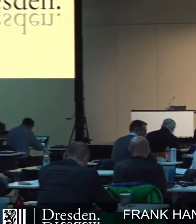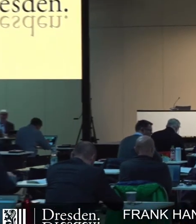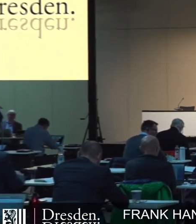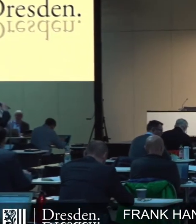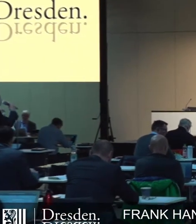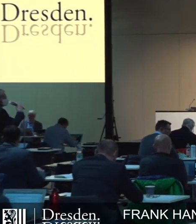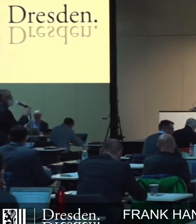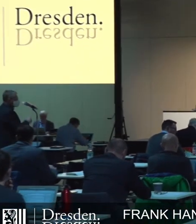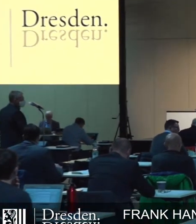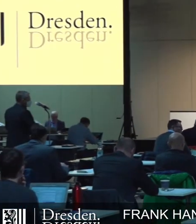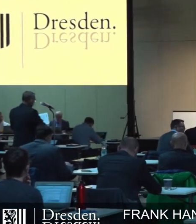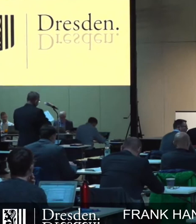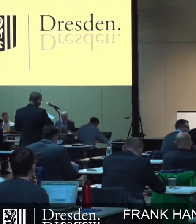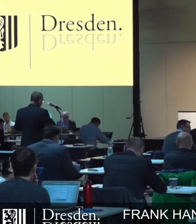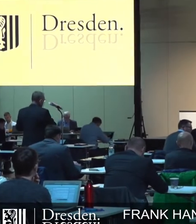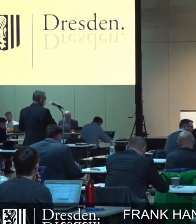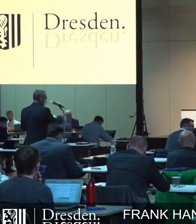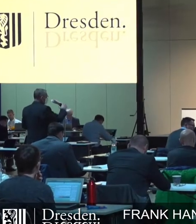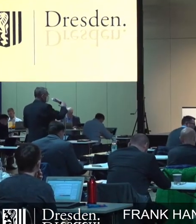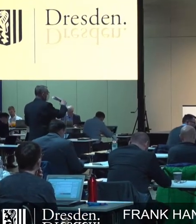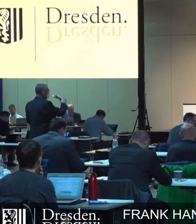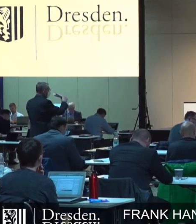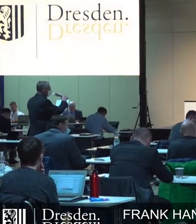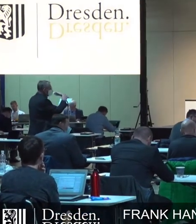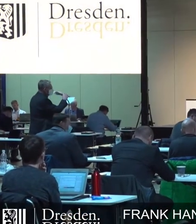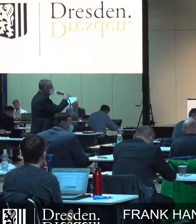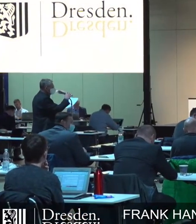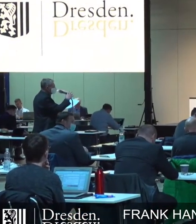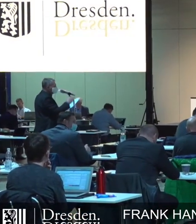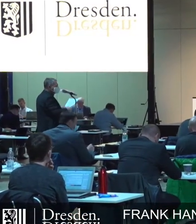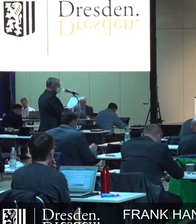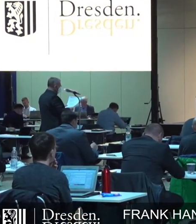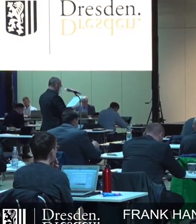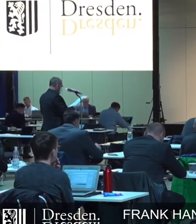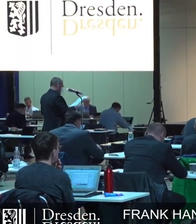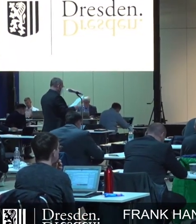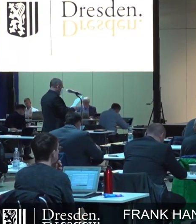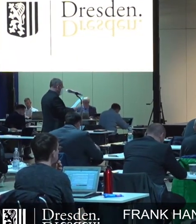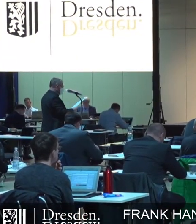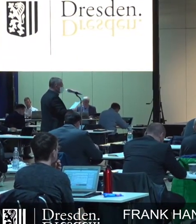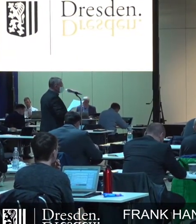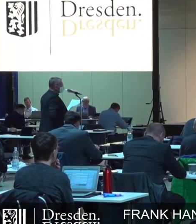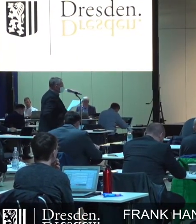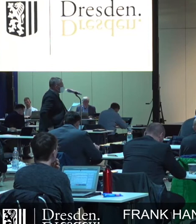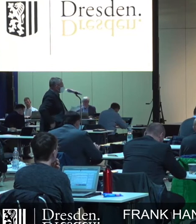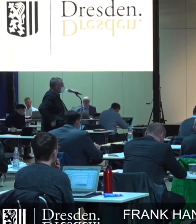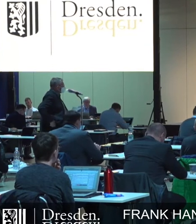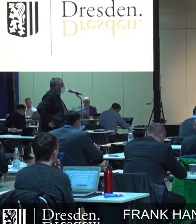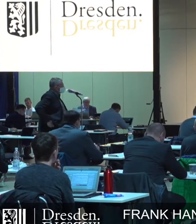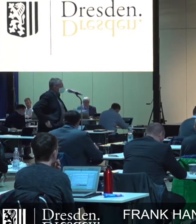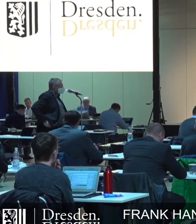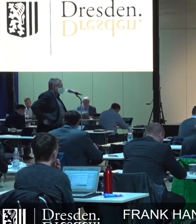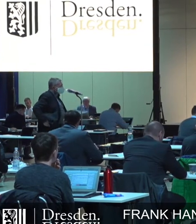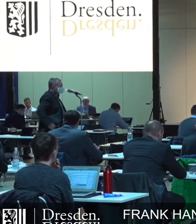Geht das jetzt? Herr Oberbürgermeister, werte Damen und Herren Kollegen, erlauben Sie mir, dass ich hier stehen bleibe, weil, wie Herr Schulte-Wissermann gesagt hat,